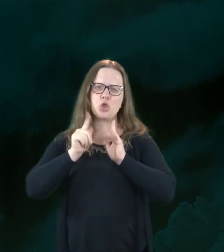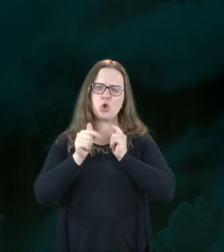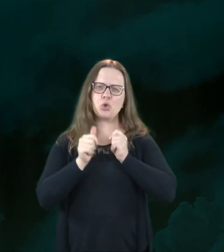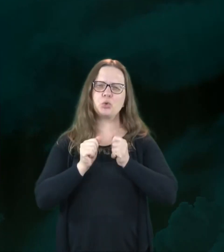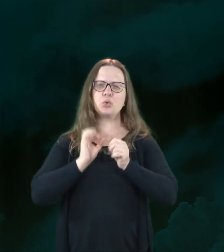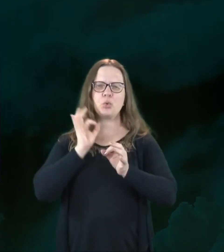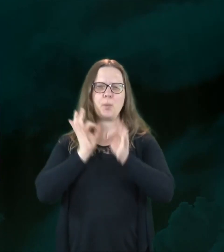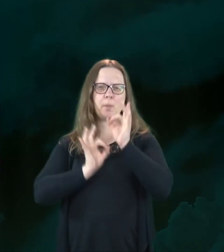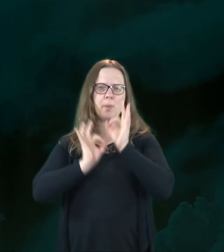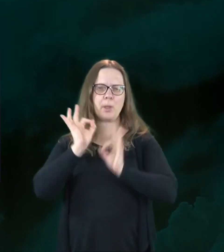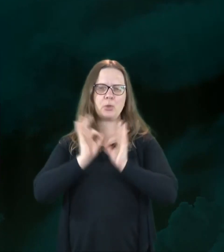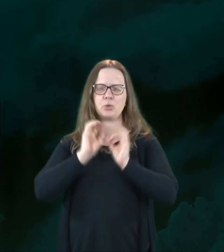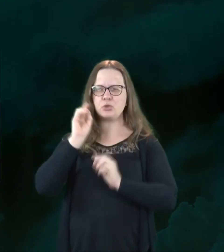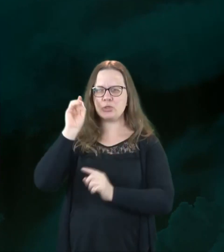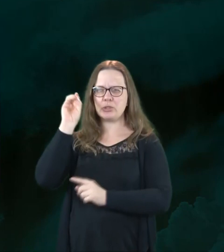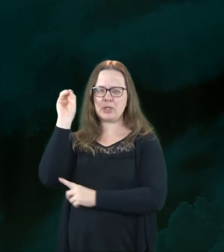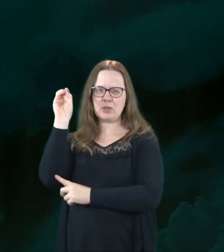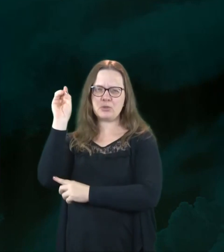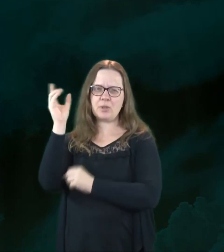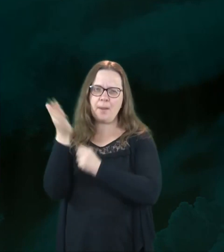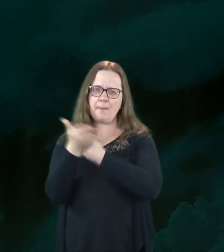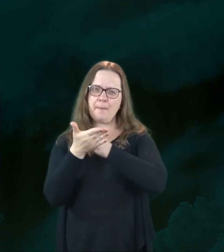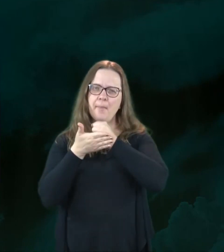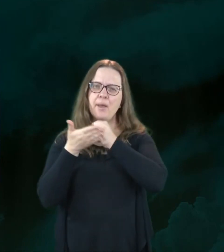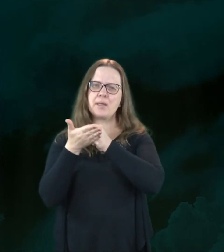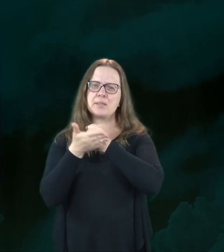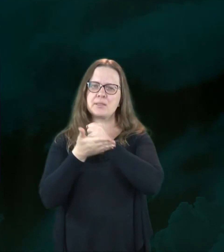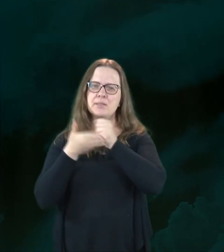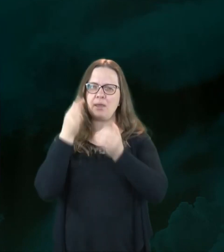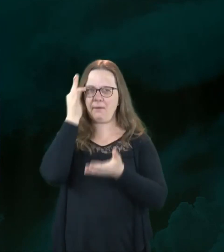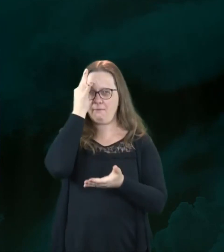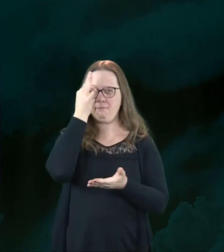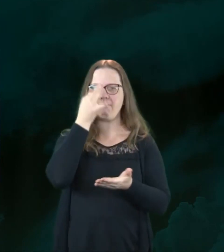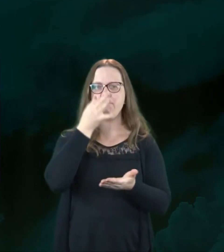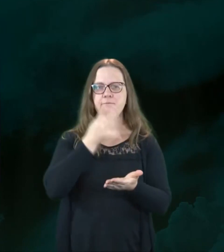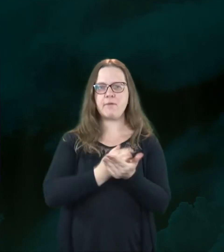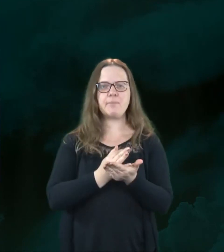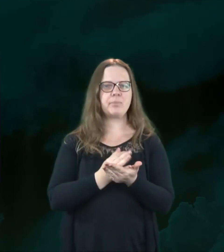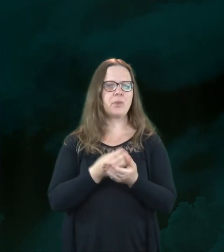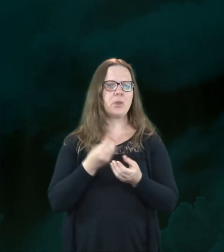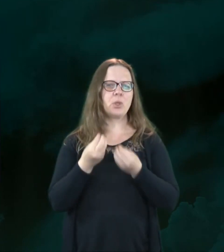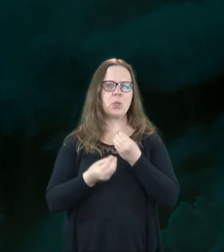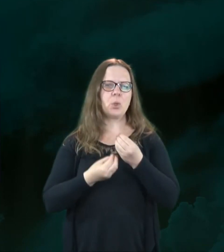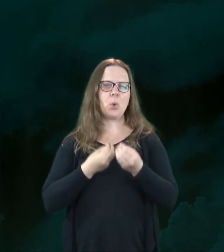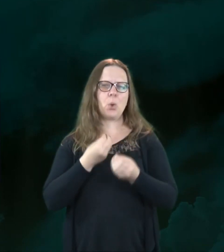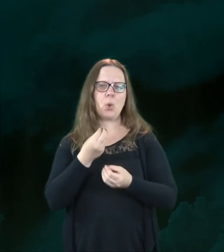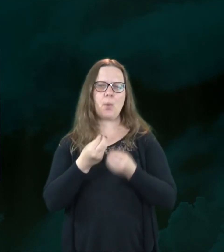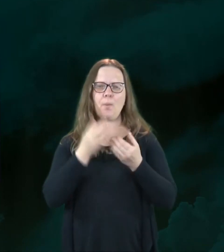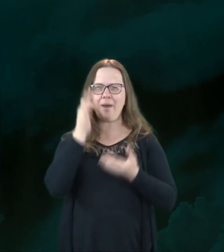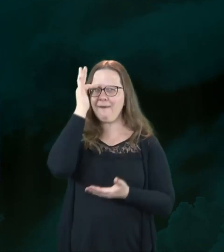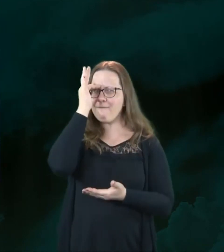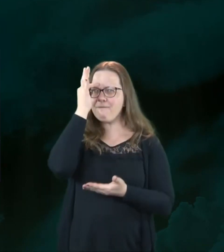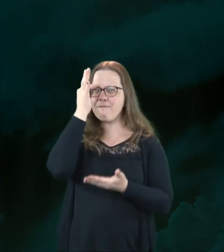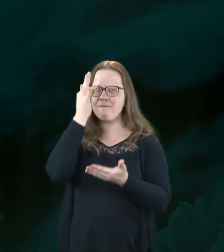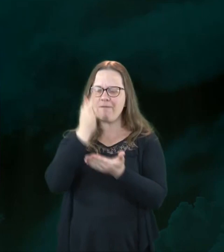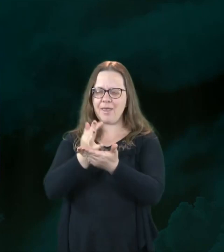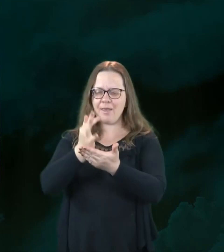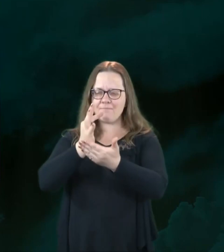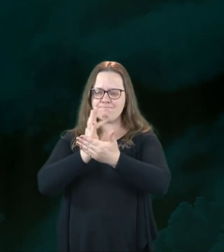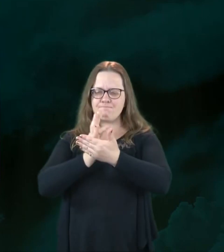fé. E como a fé consegue entrar em nós? Isso aqui é um